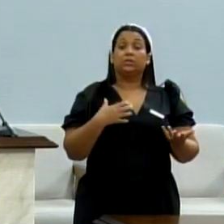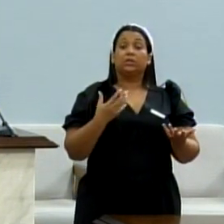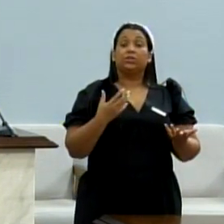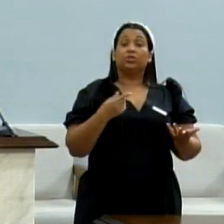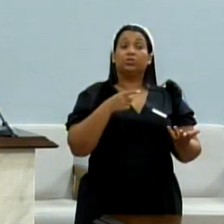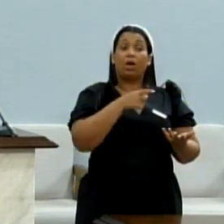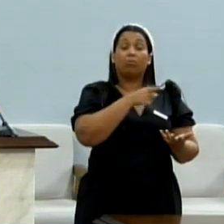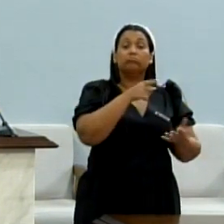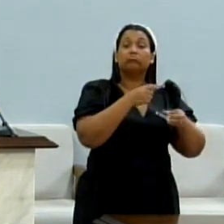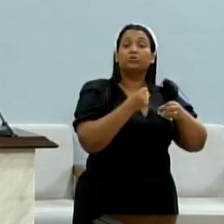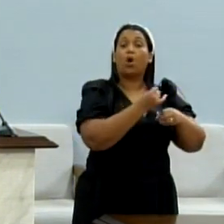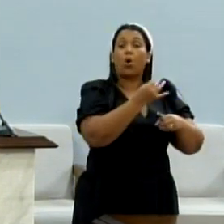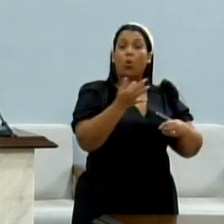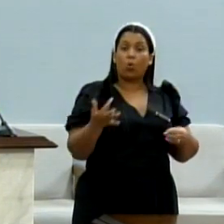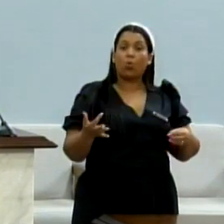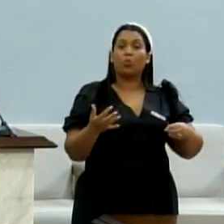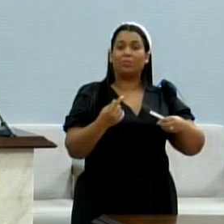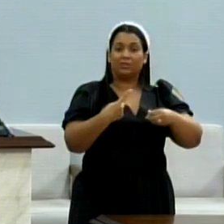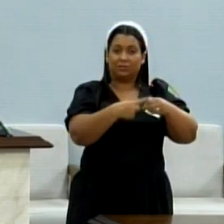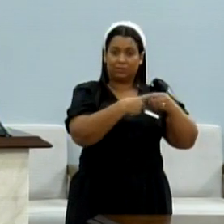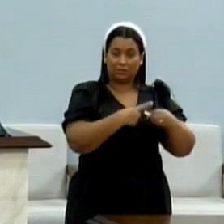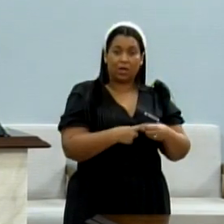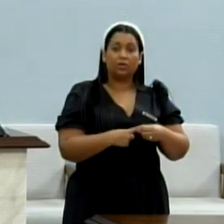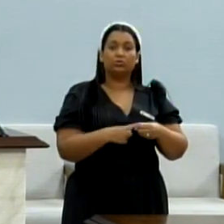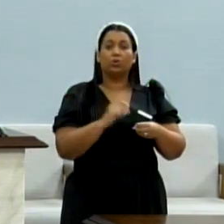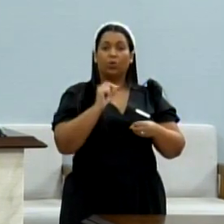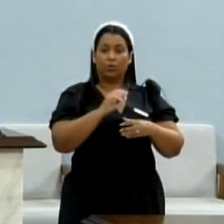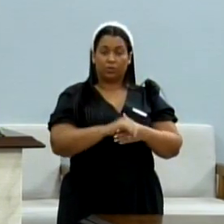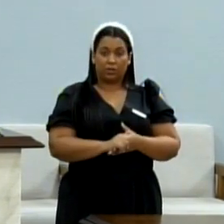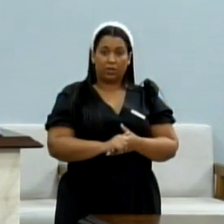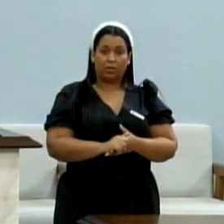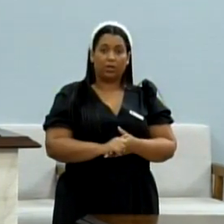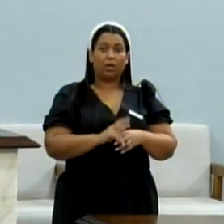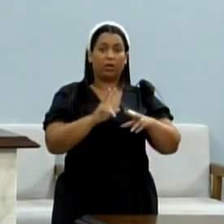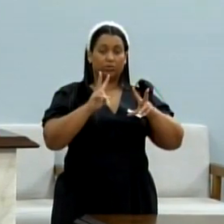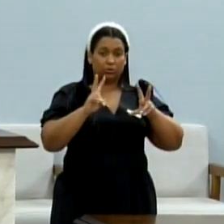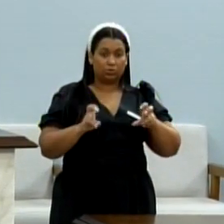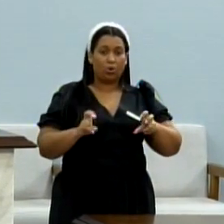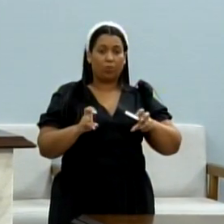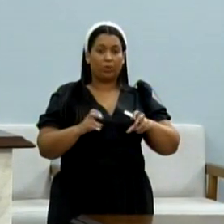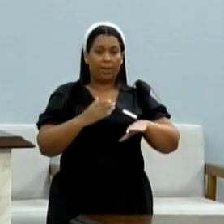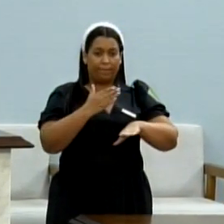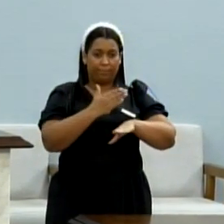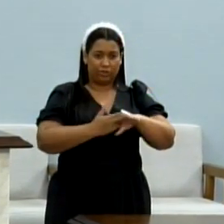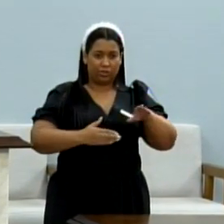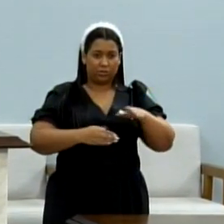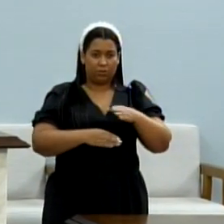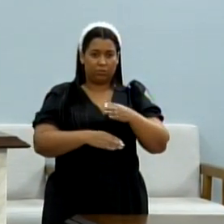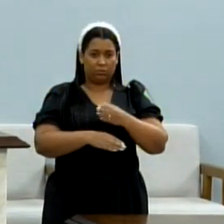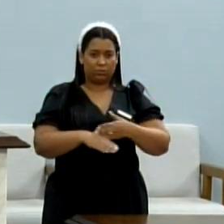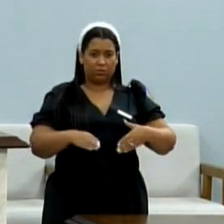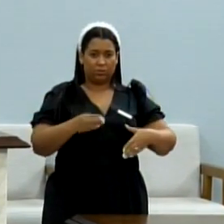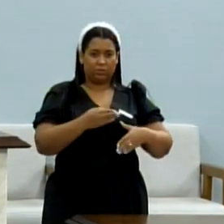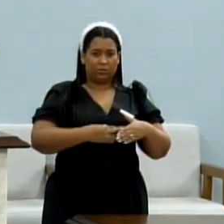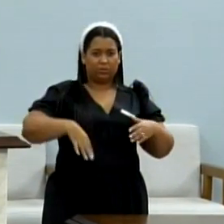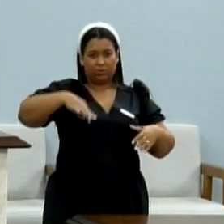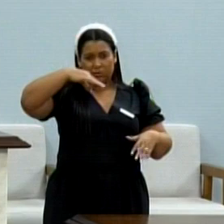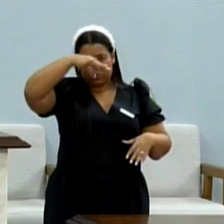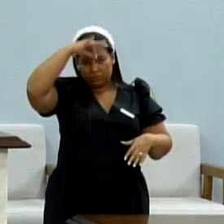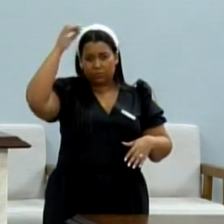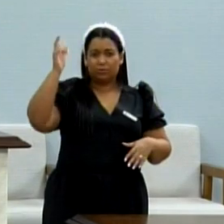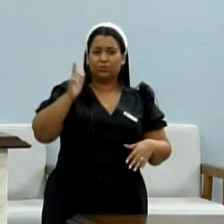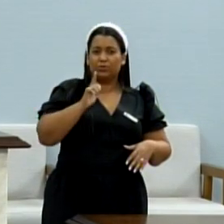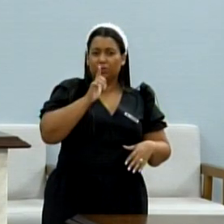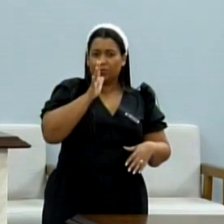alguns municípios o dia de conscientização contra a mutilação genital infantil, que são essas cirurgias, né, enquanto a criança ainda não